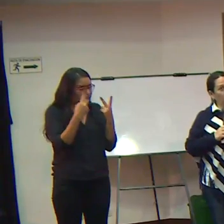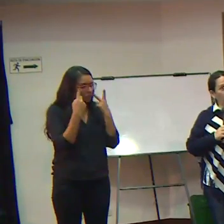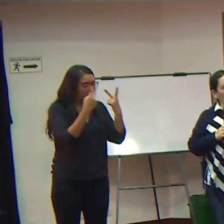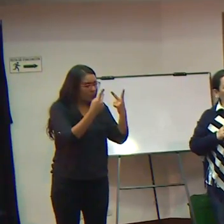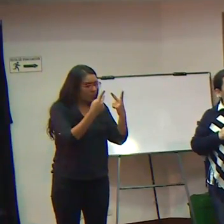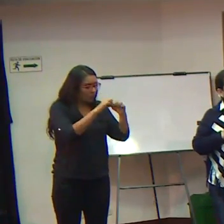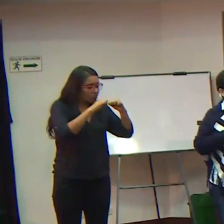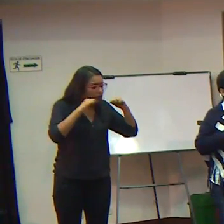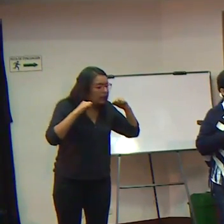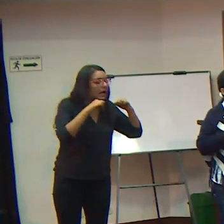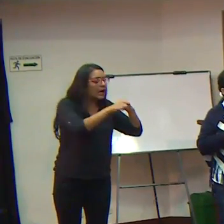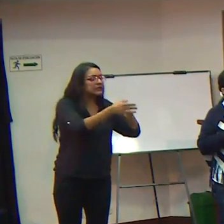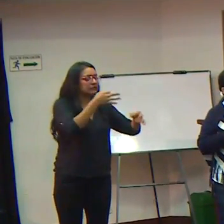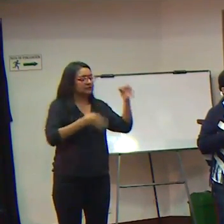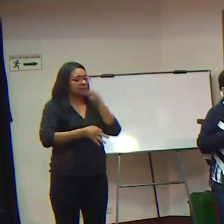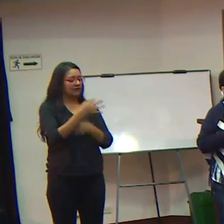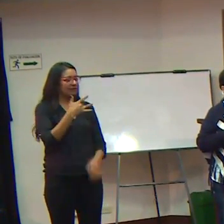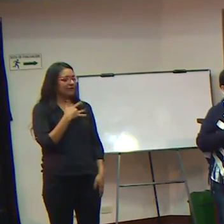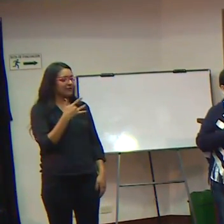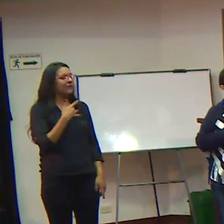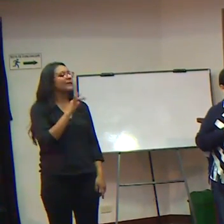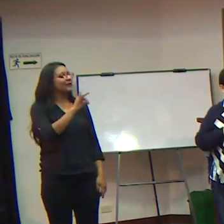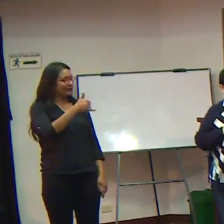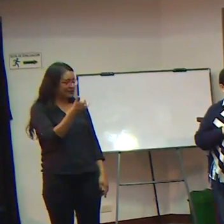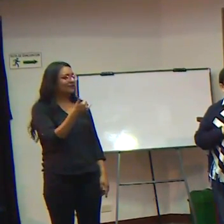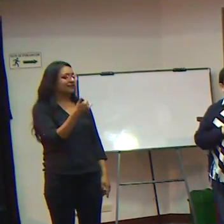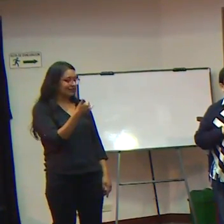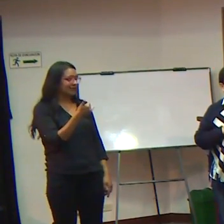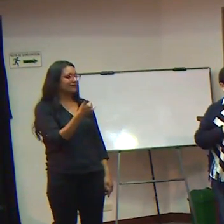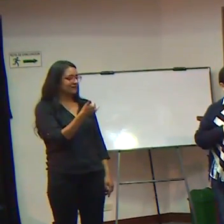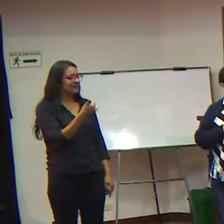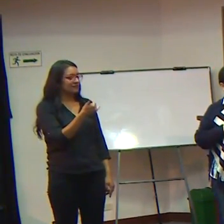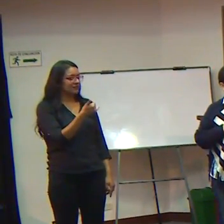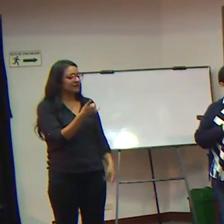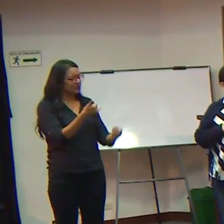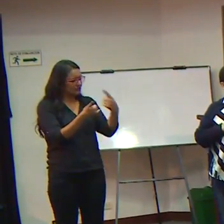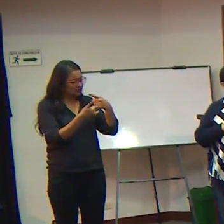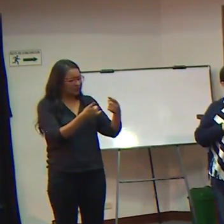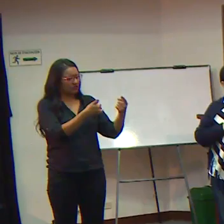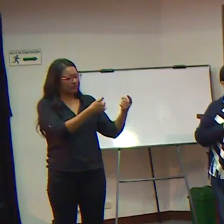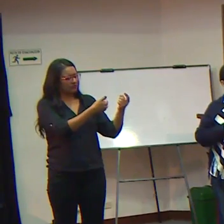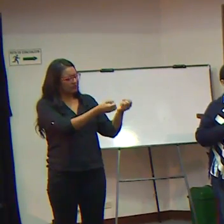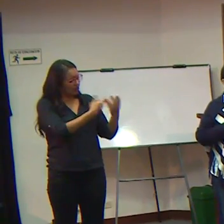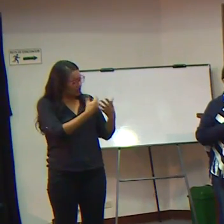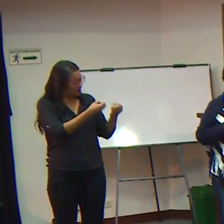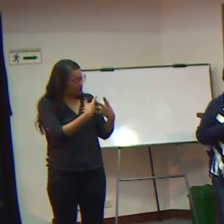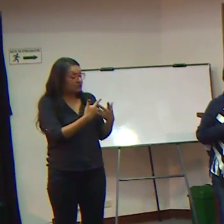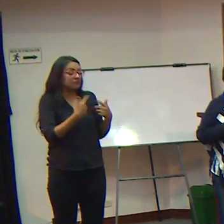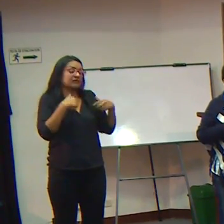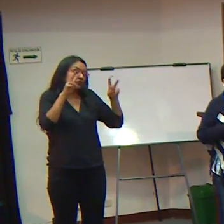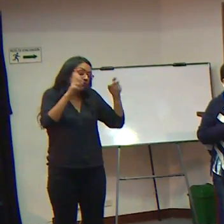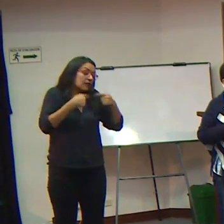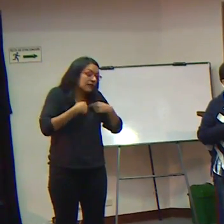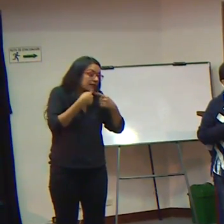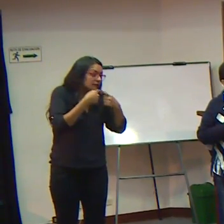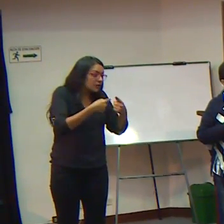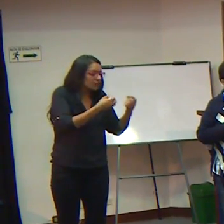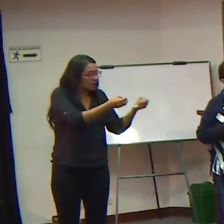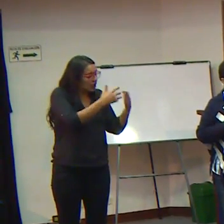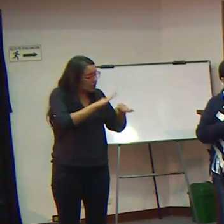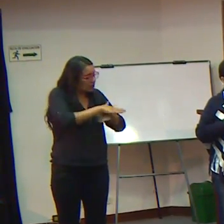lo vemos como tal, pero posiblemente sí lo estamos, sí estamos recibiendo, digo yo,